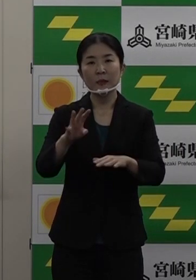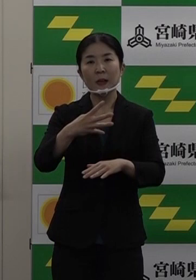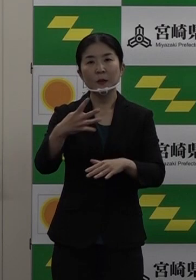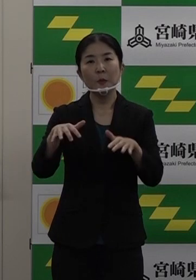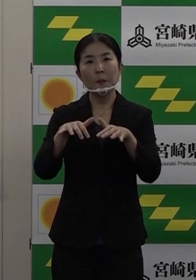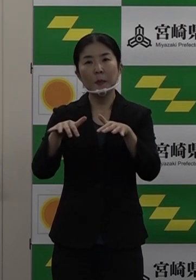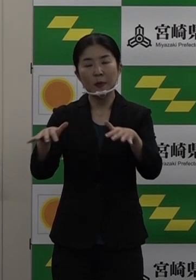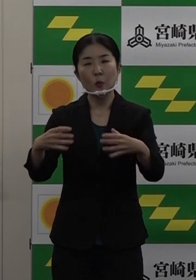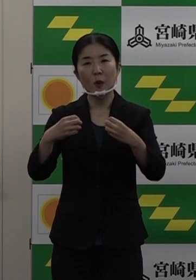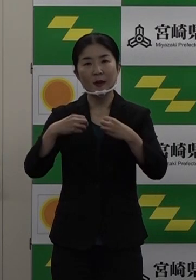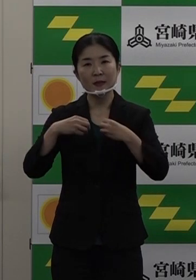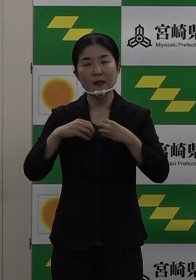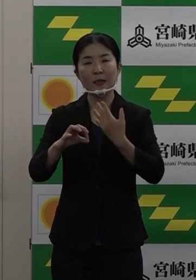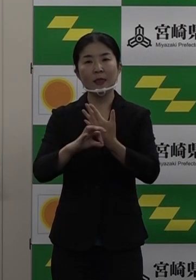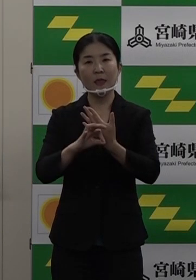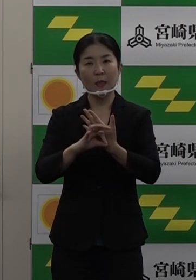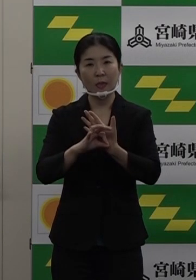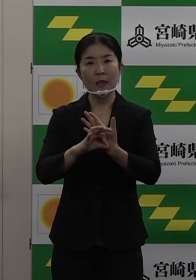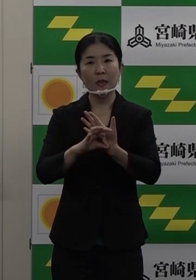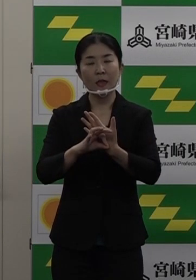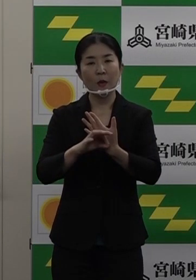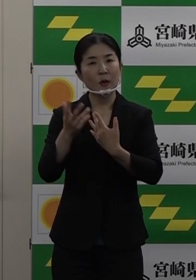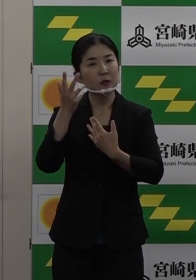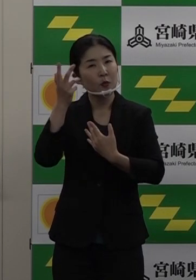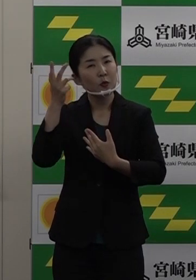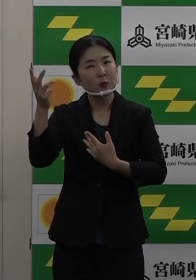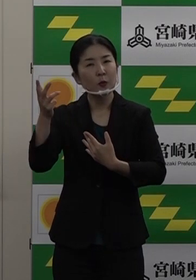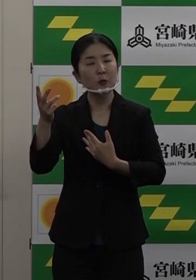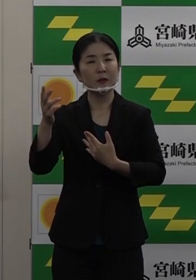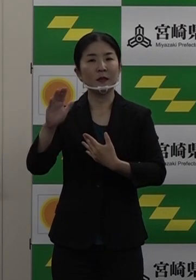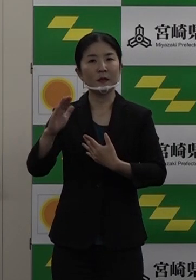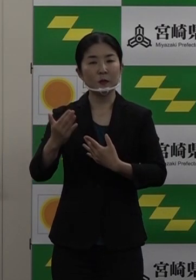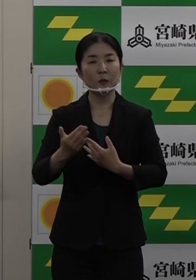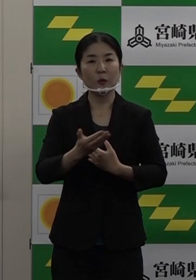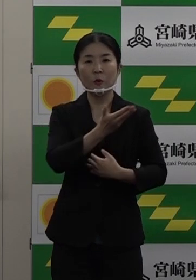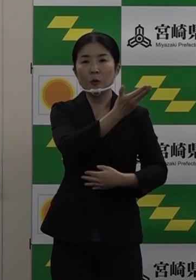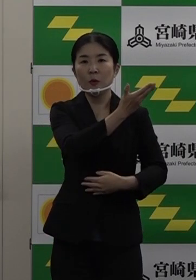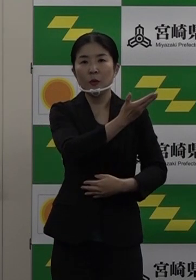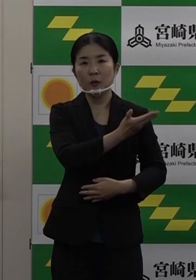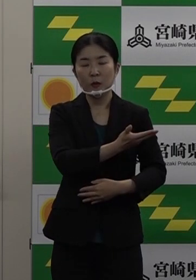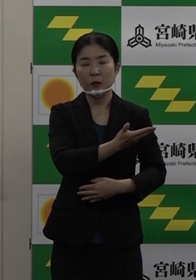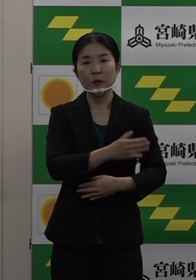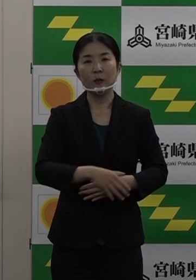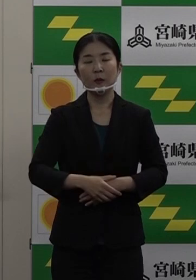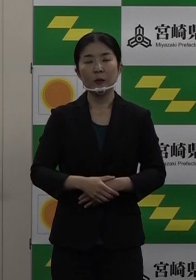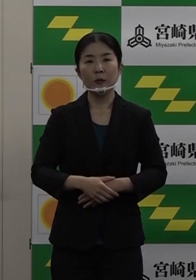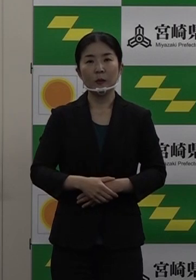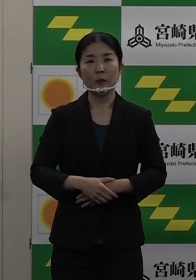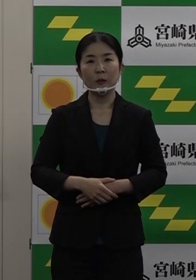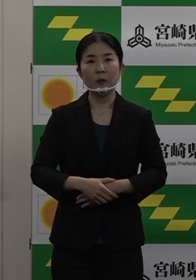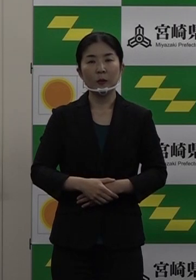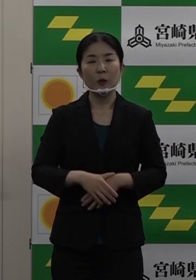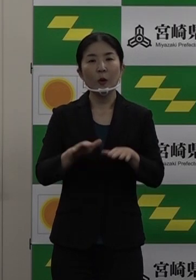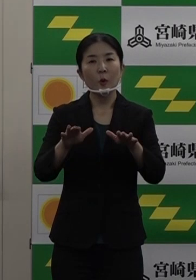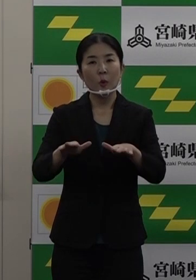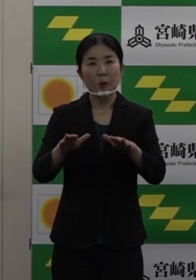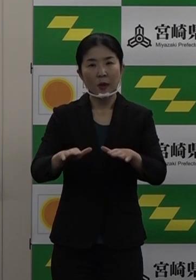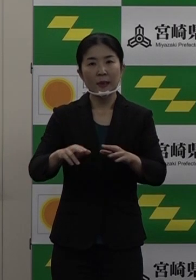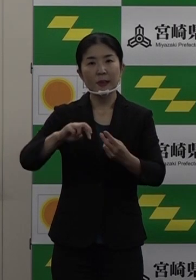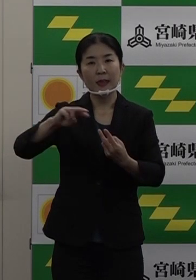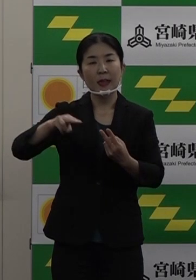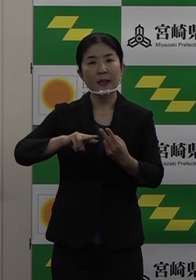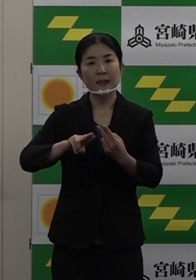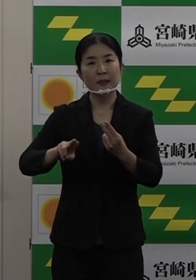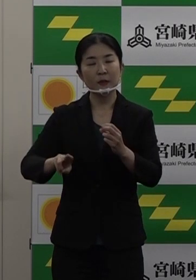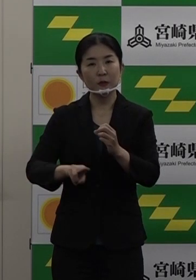4波の感染事例、あくまで推定でありますが、このような形で整理をしております。今回変異株